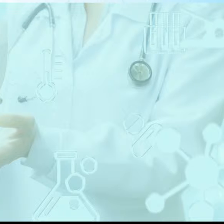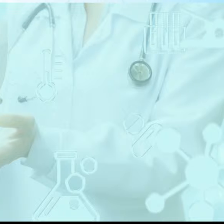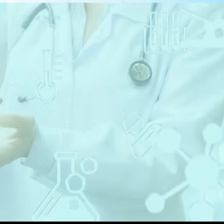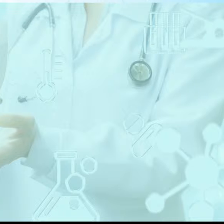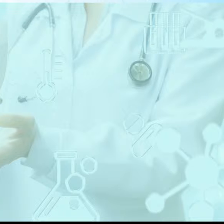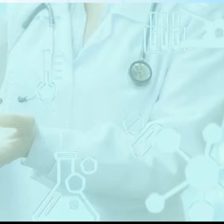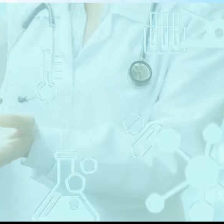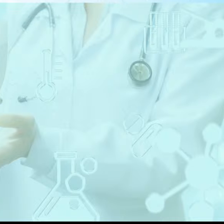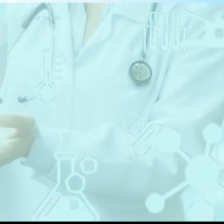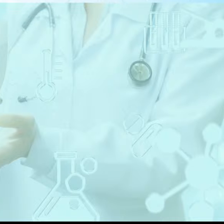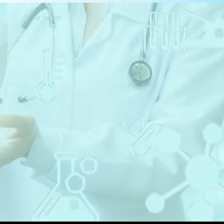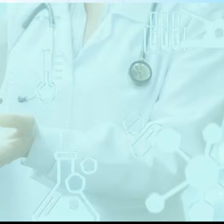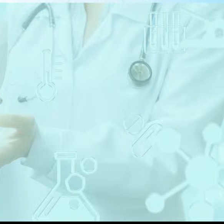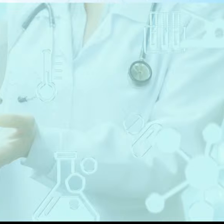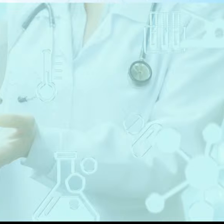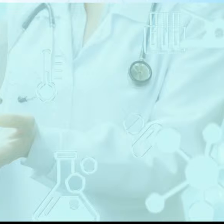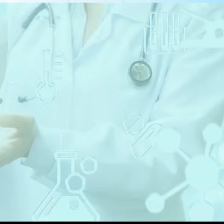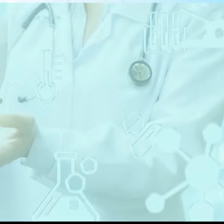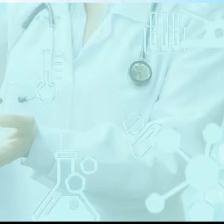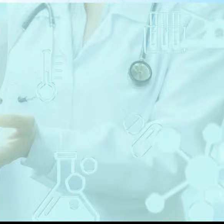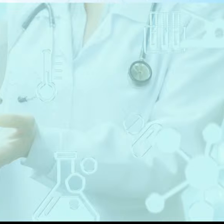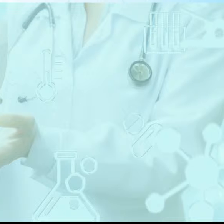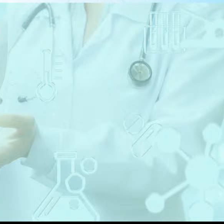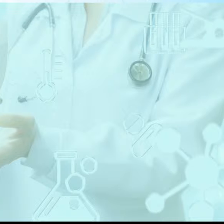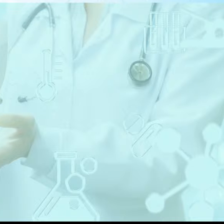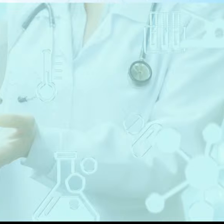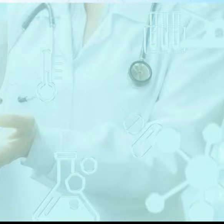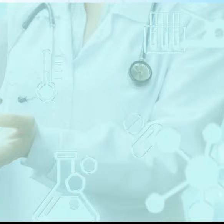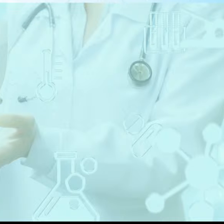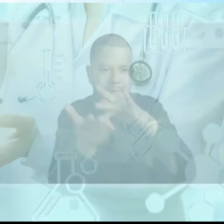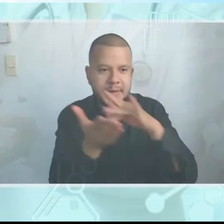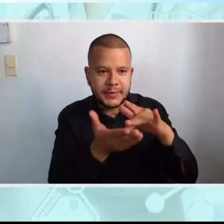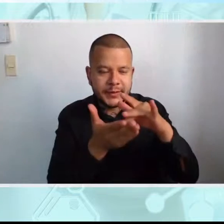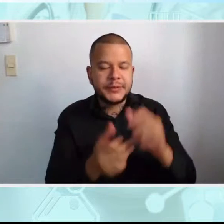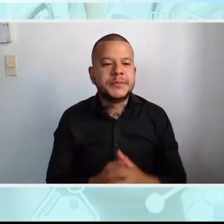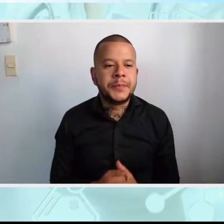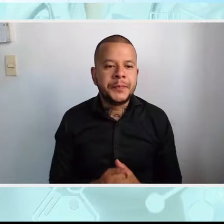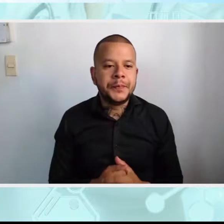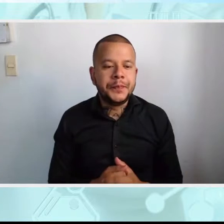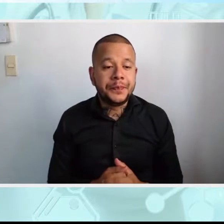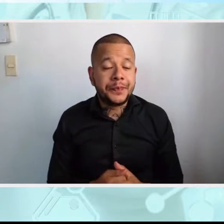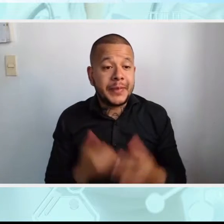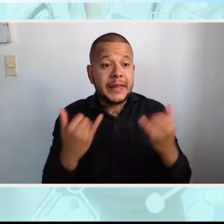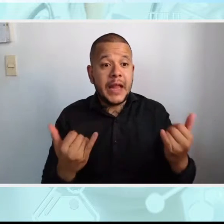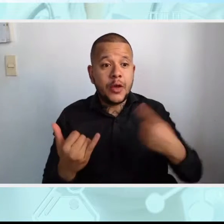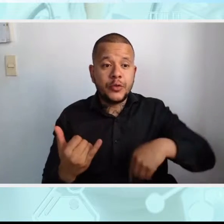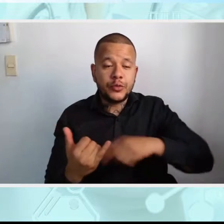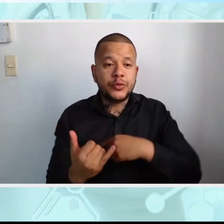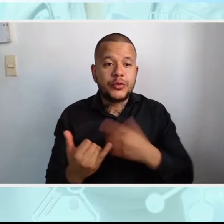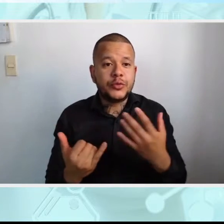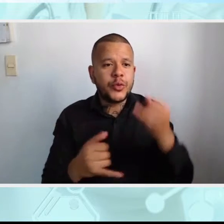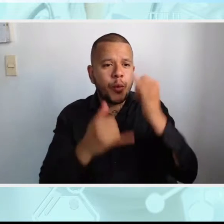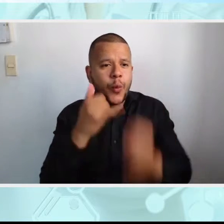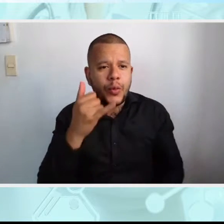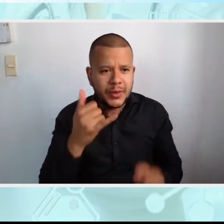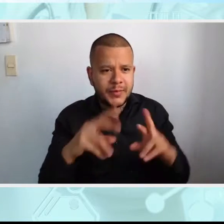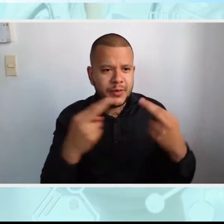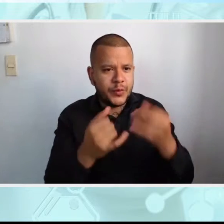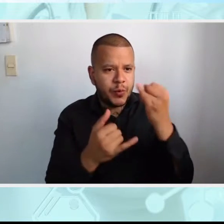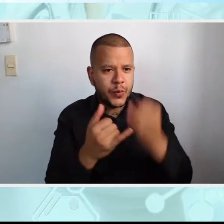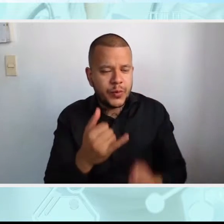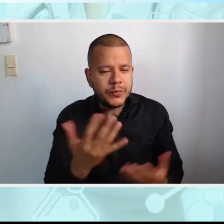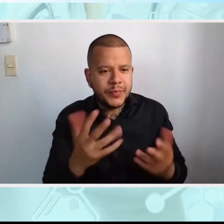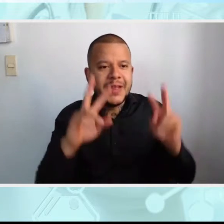de la Consejería Presidencial para la Participación de las Personas con Discapacidad. Y hoy nos encontramos en nuestra última sesión de